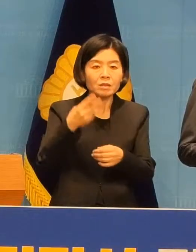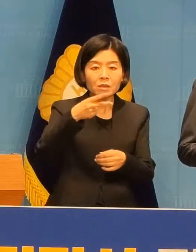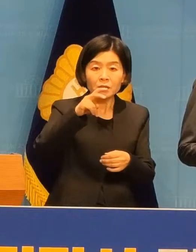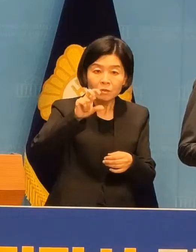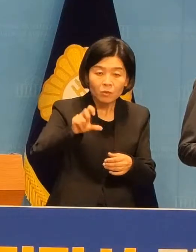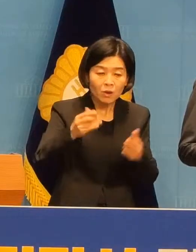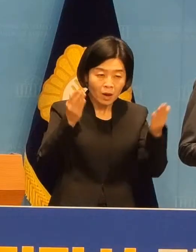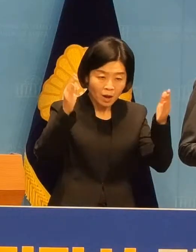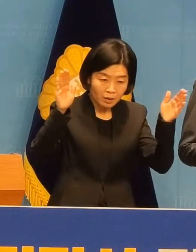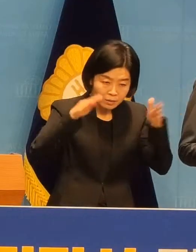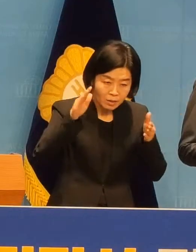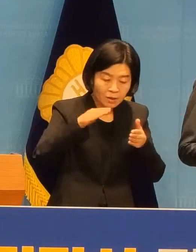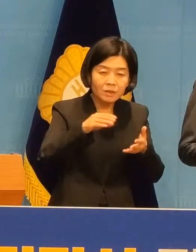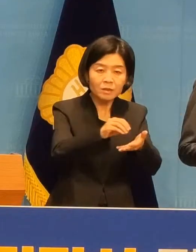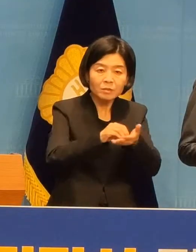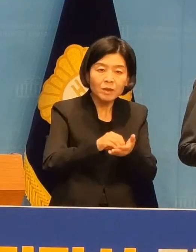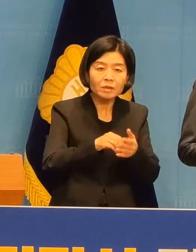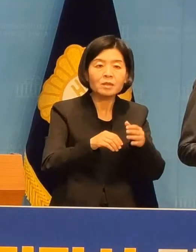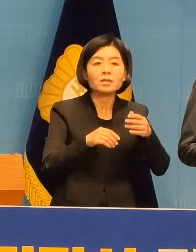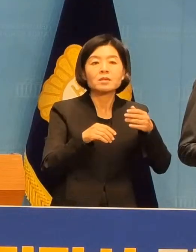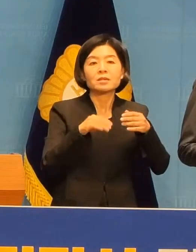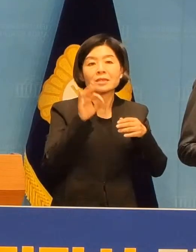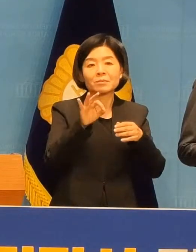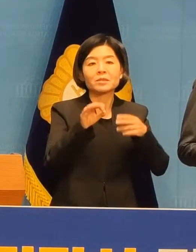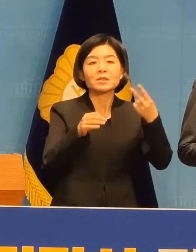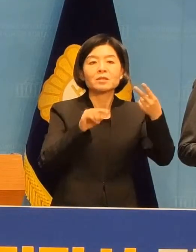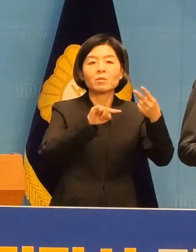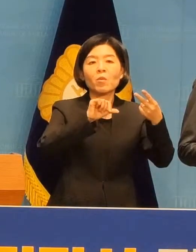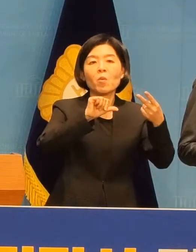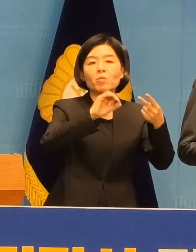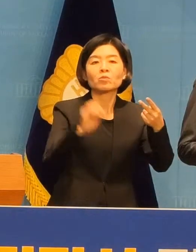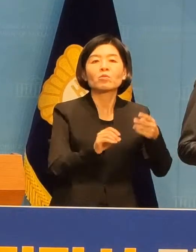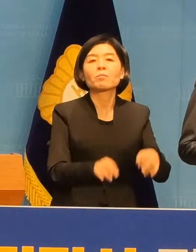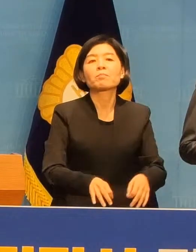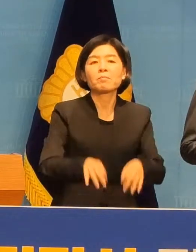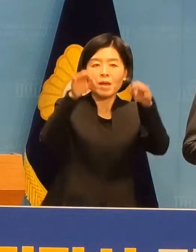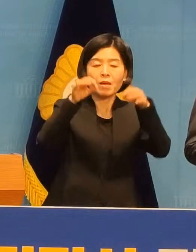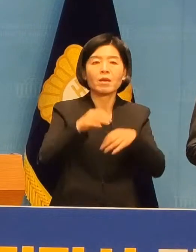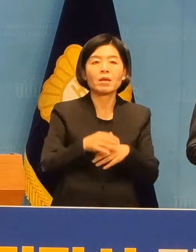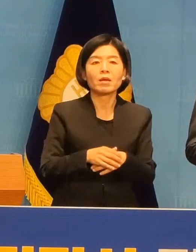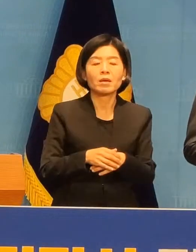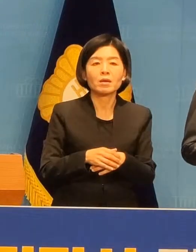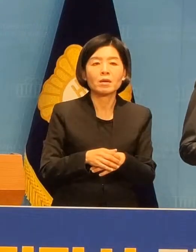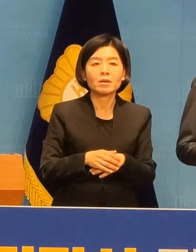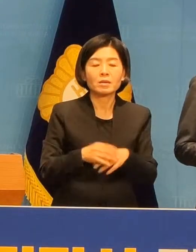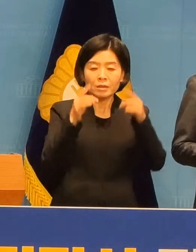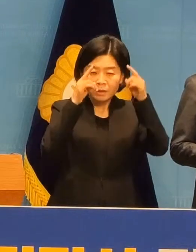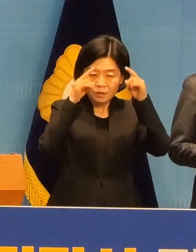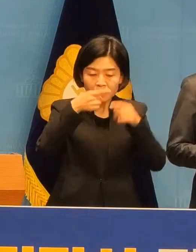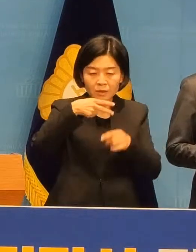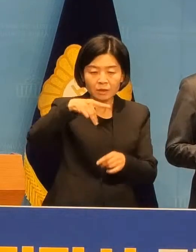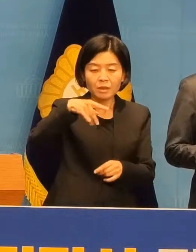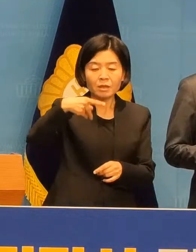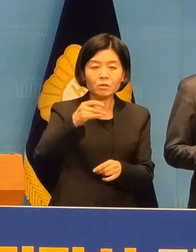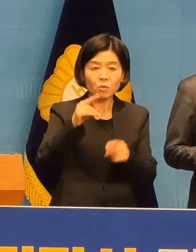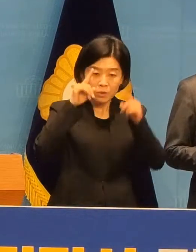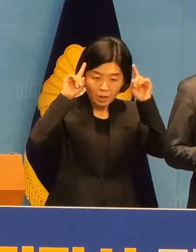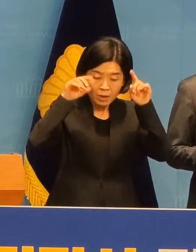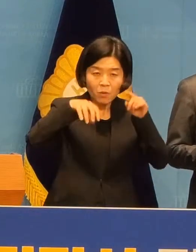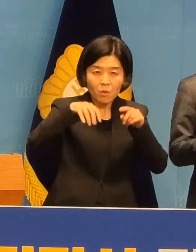등록금 2.5% 인상을 단행했습니다. 또한 그간 세종대는 교육용 토지로